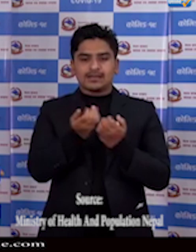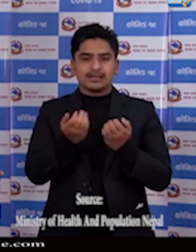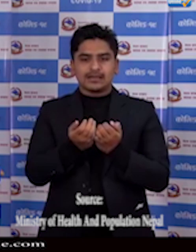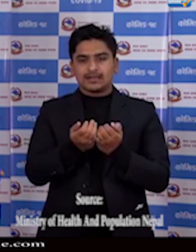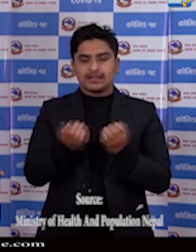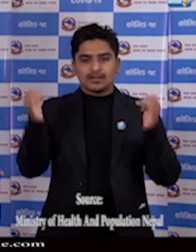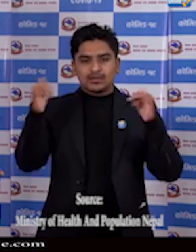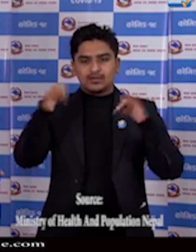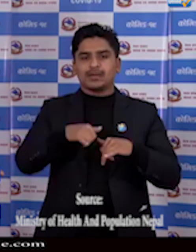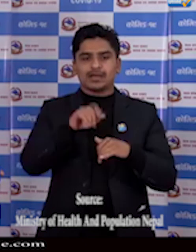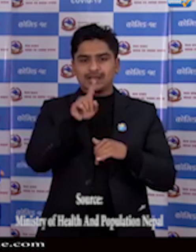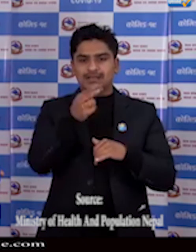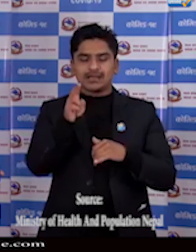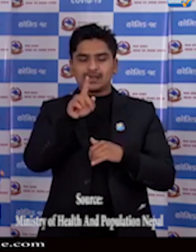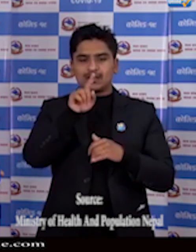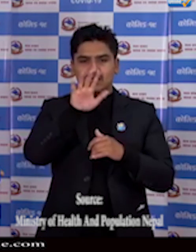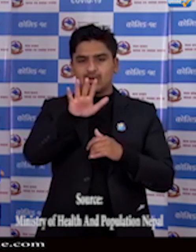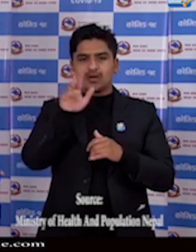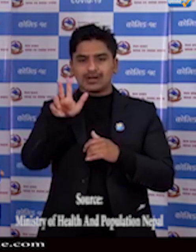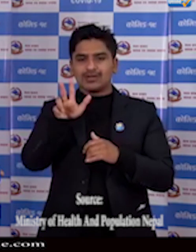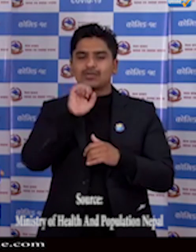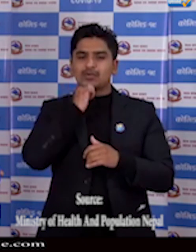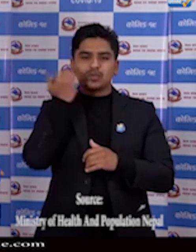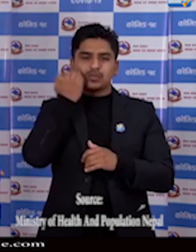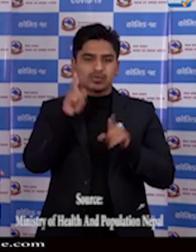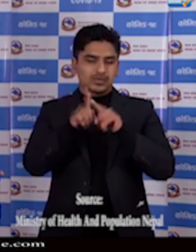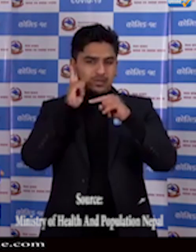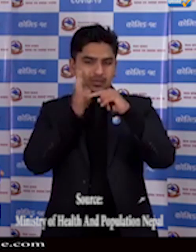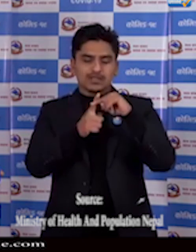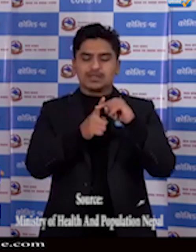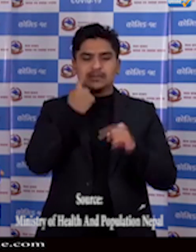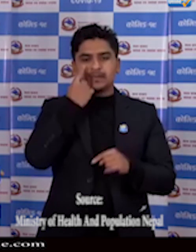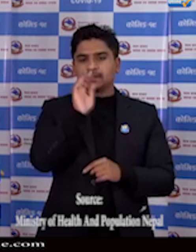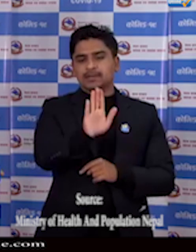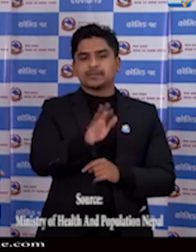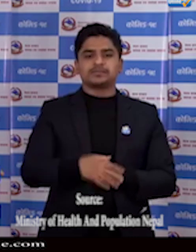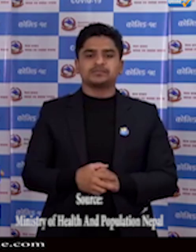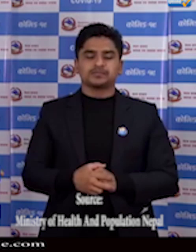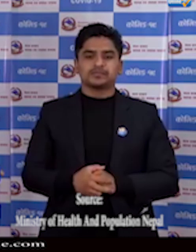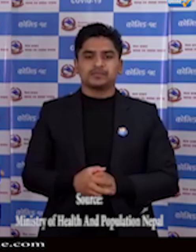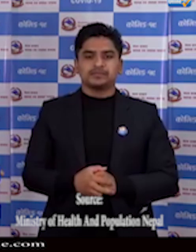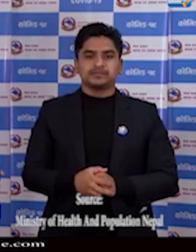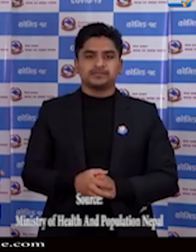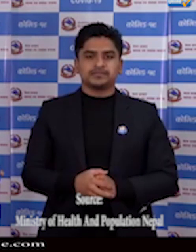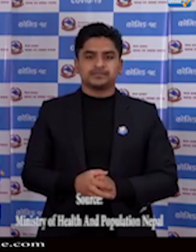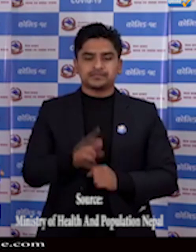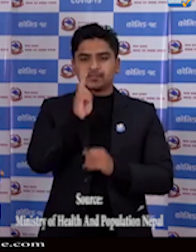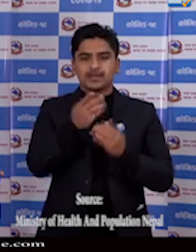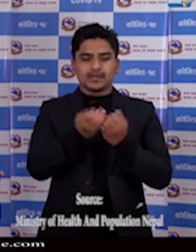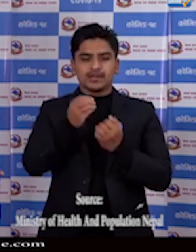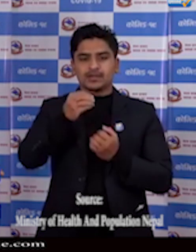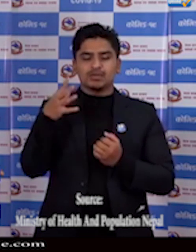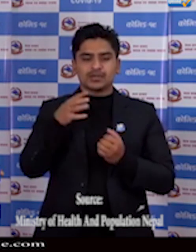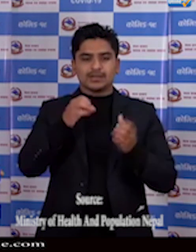जगदुल्लाका 1 जना 58 वर्ष पुरुष पनि पोजिटिभ, उहाँको पनि पोजिटिभ देखिएको छ। त्यसै गरी